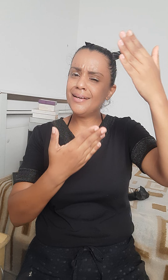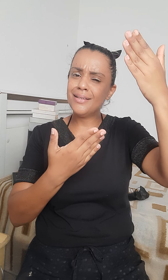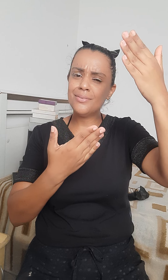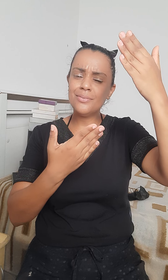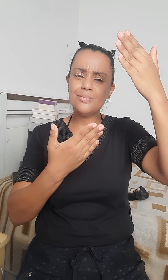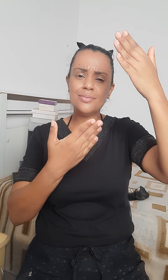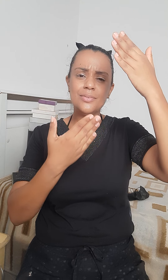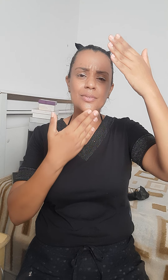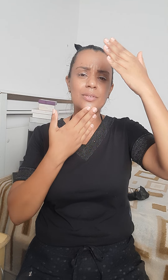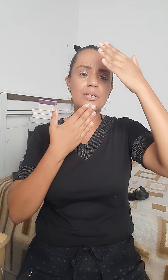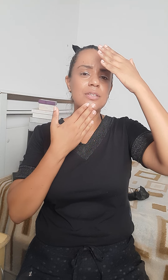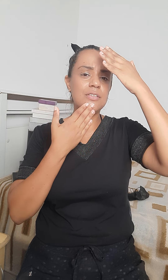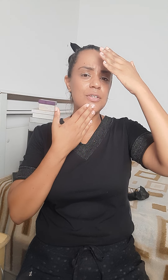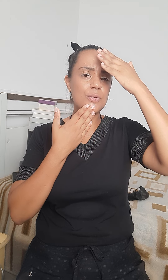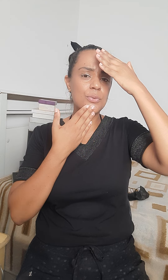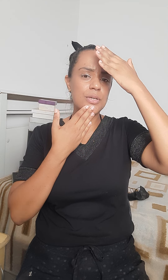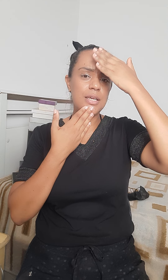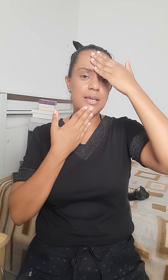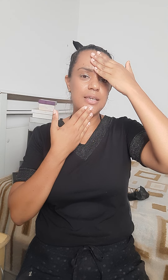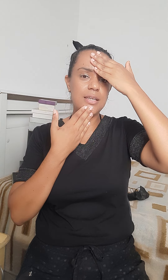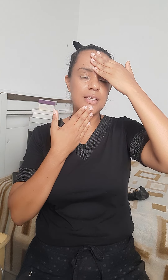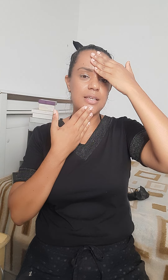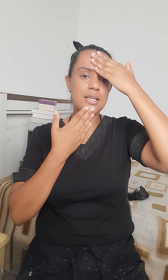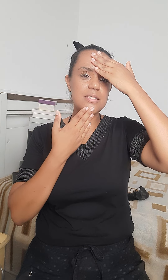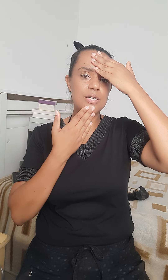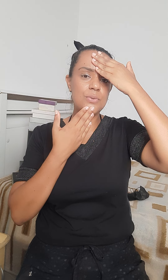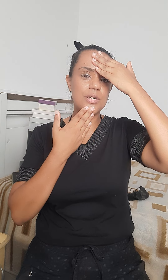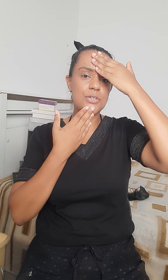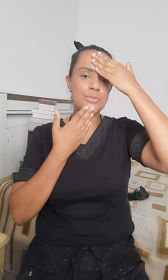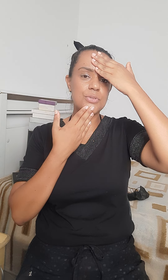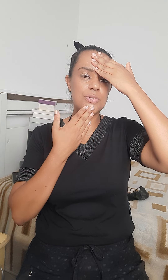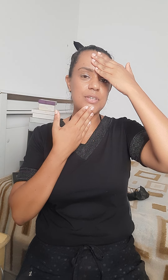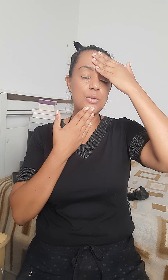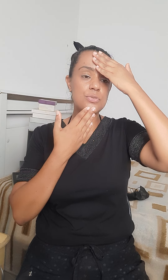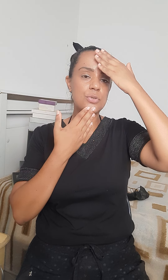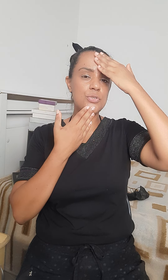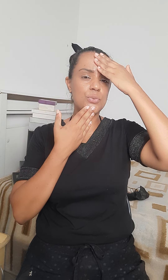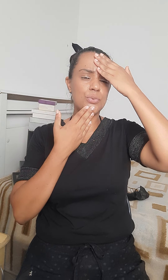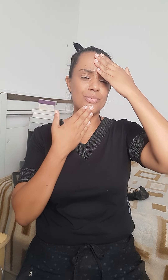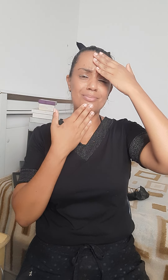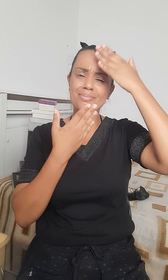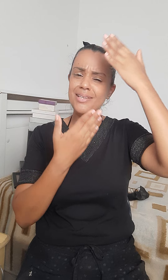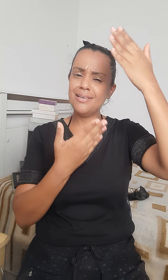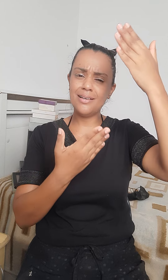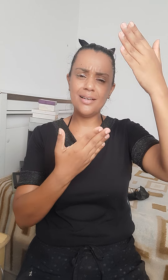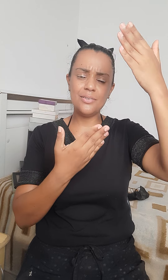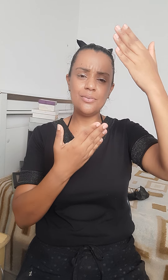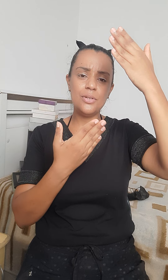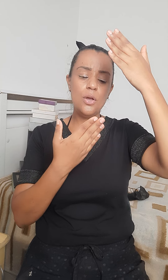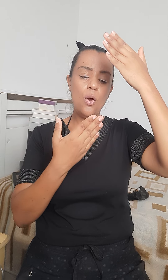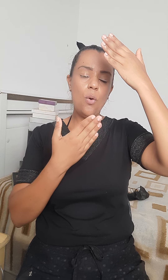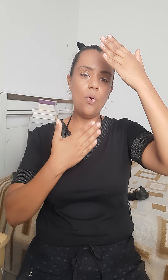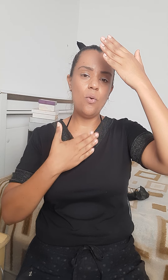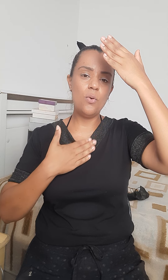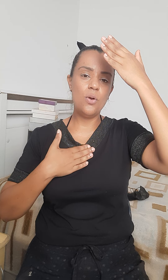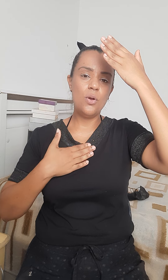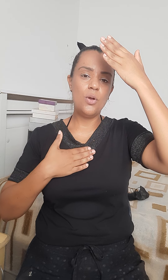Obrigado. Vocês viram que eu toquei aqui na testa e no queixo? Sai os dois juntos. Obrigado. Ou